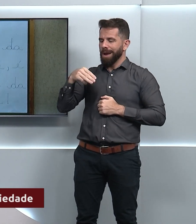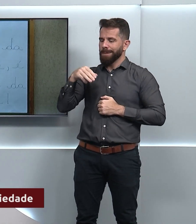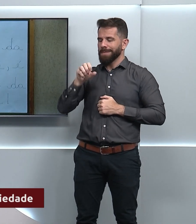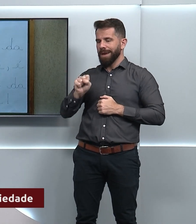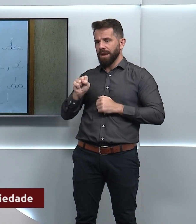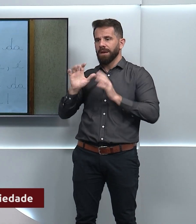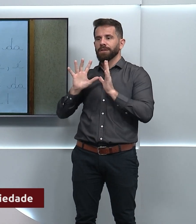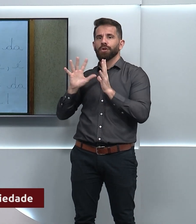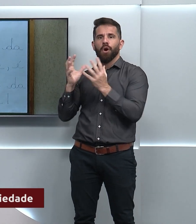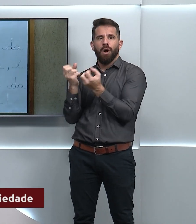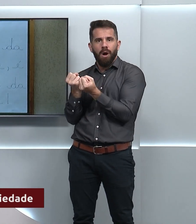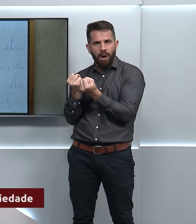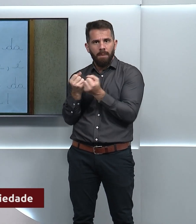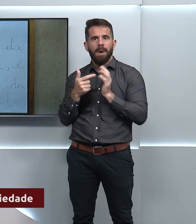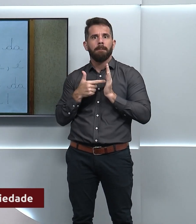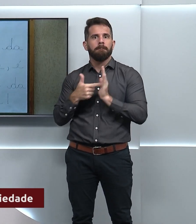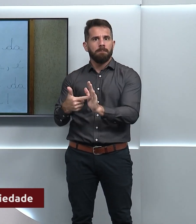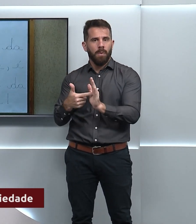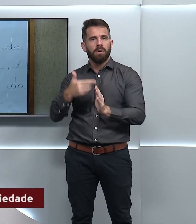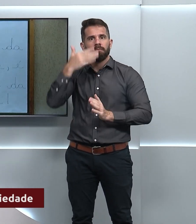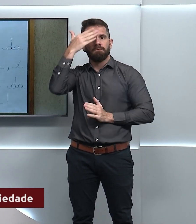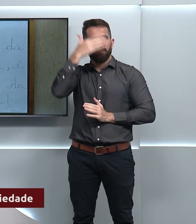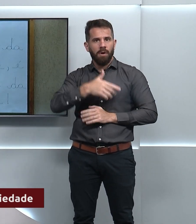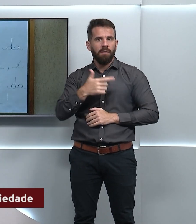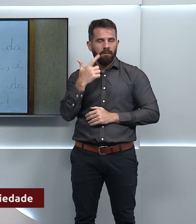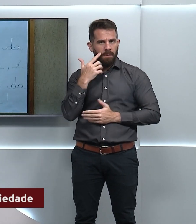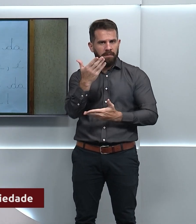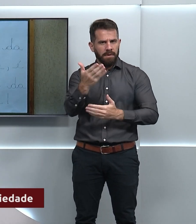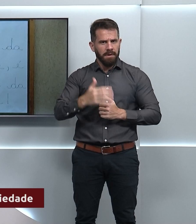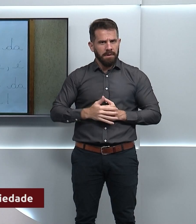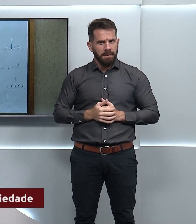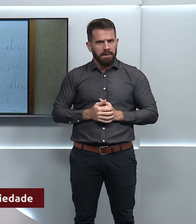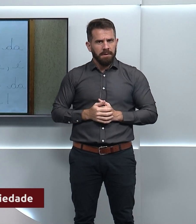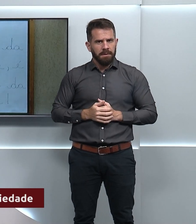Por isso, hoje nós vamos falar mais uma vez sobre saúde mental.